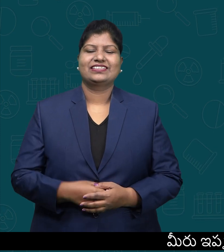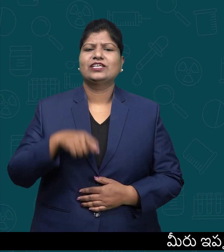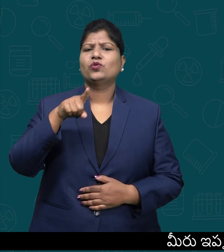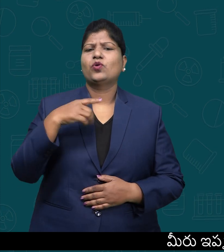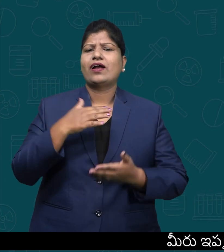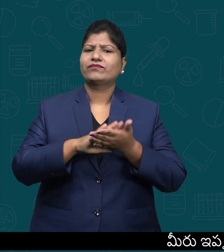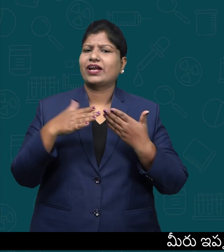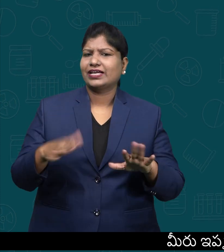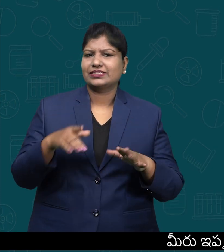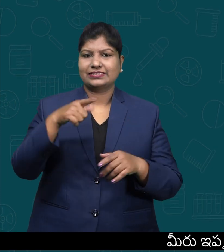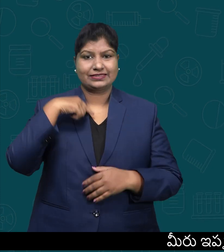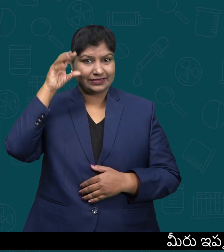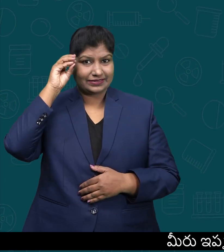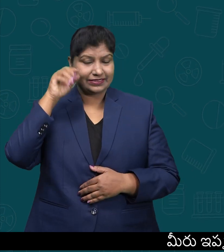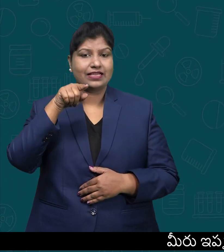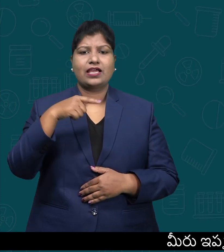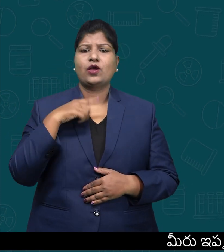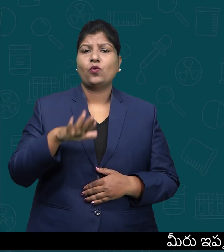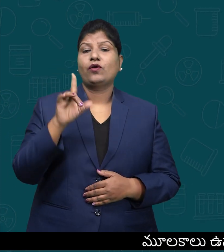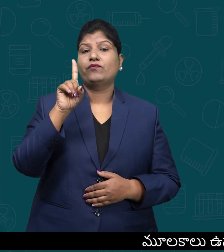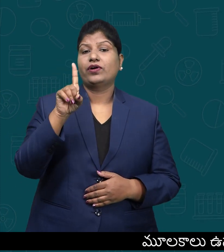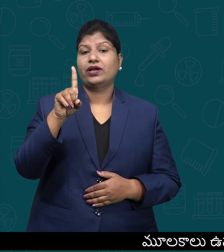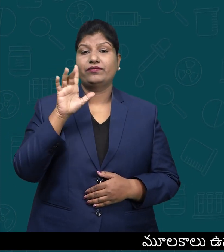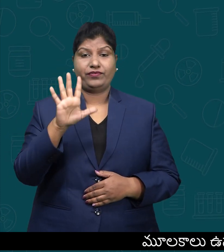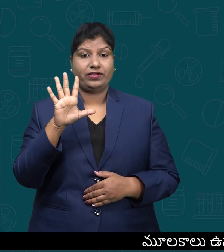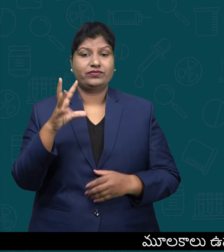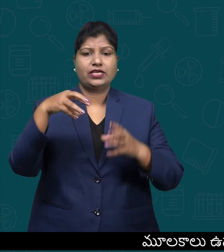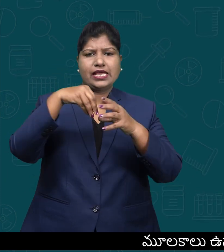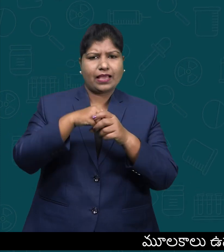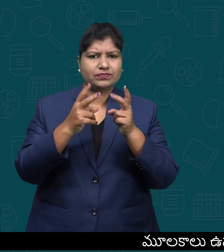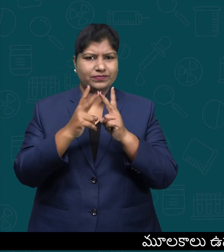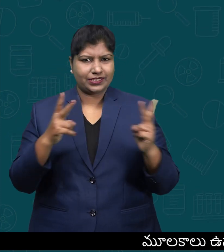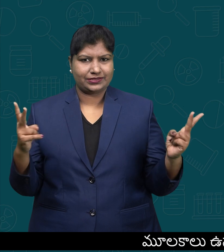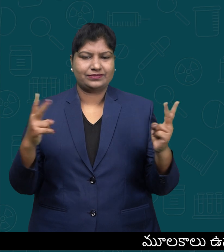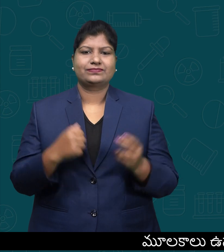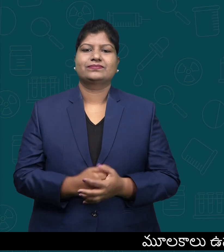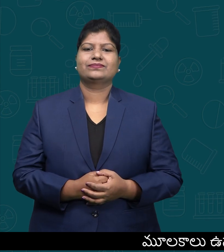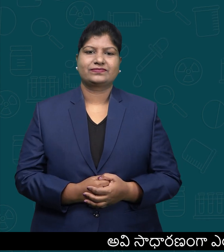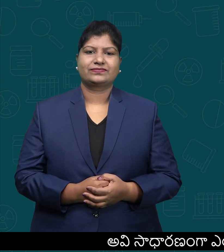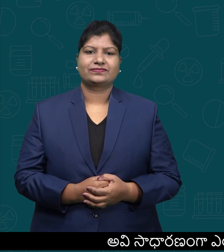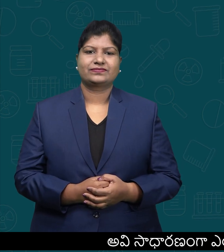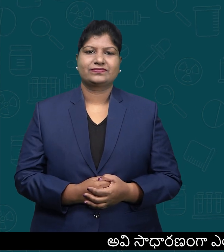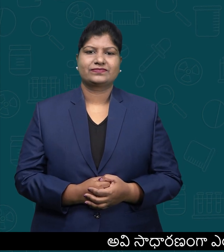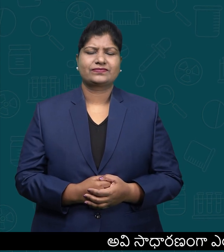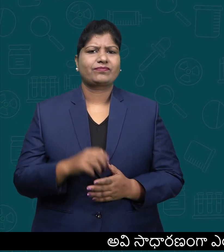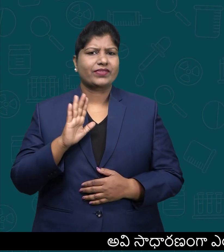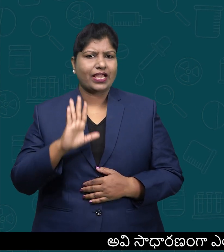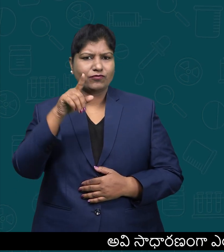ఇప్పటికే 115 కంటే ఎక్కువ మూలకాలు ఉన్నాయని తెలుసుకున్నారు. అవి సాధారణంగా